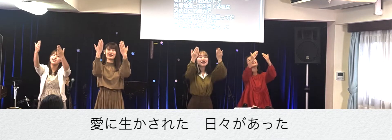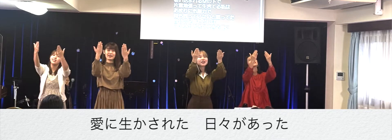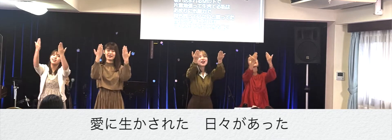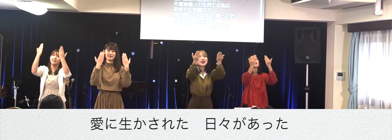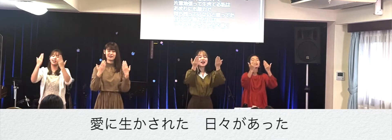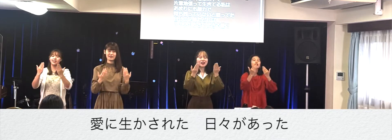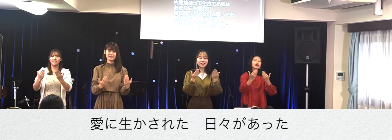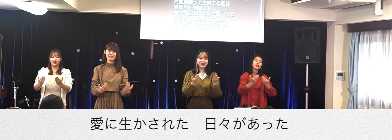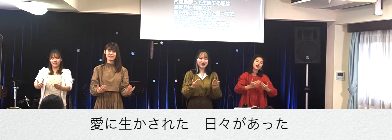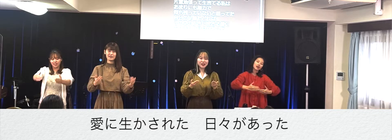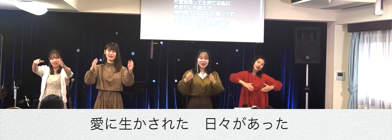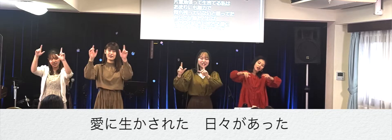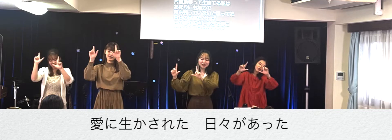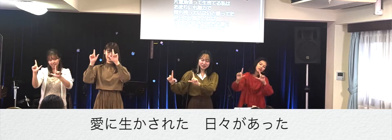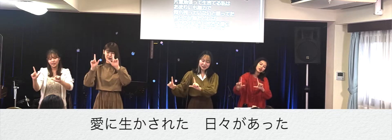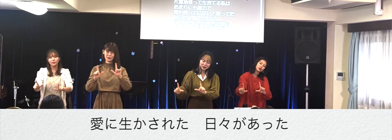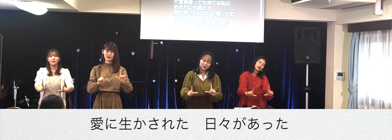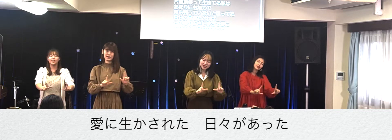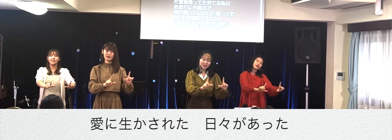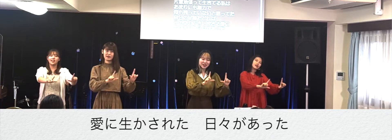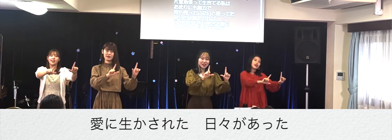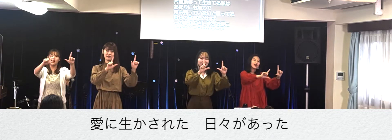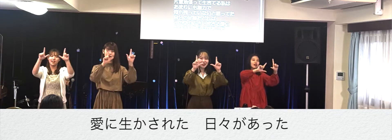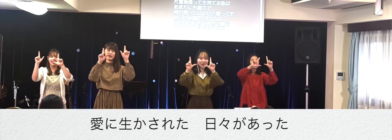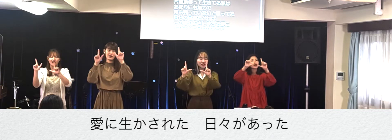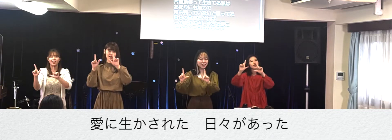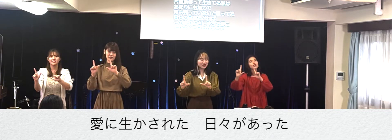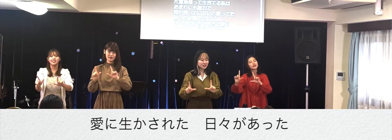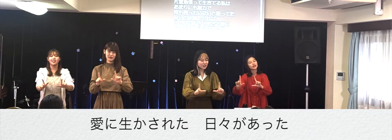た日々があった